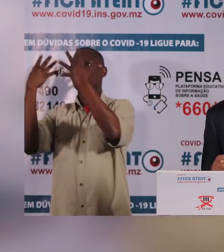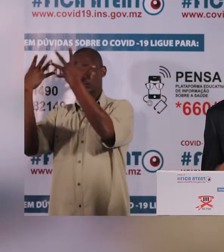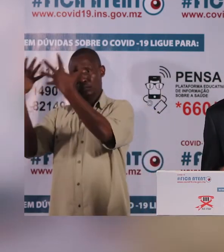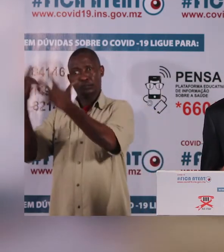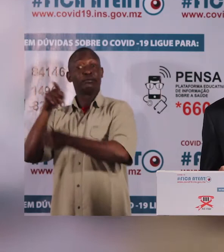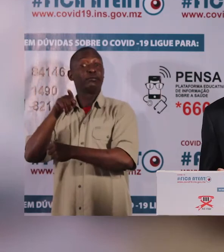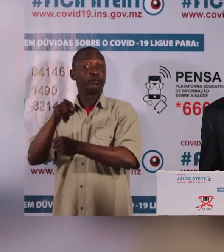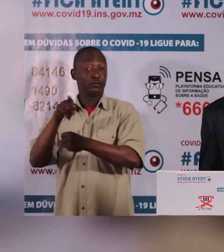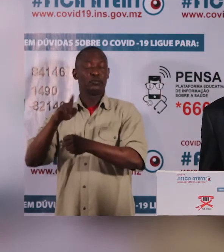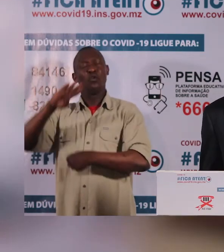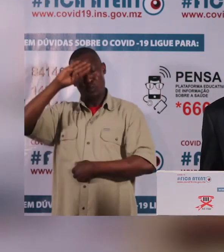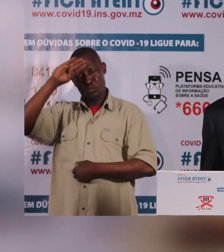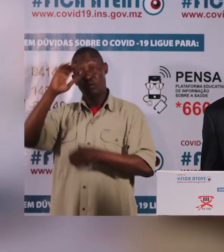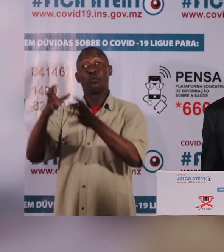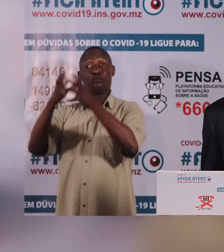favor.